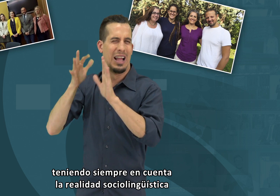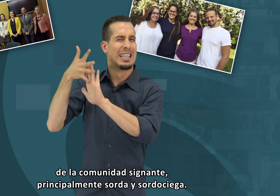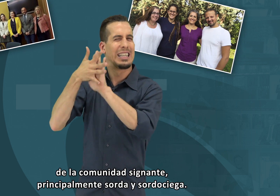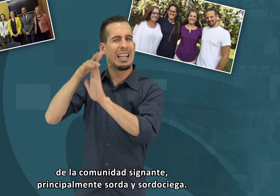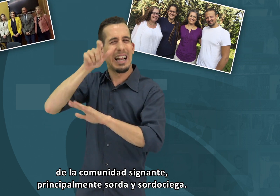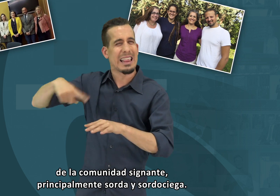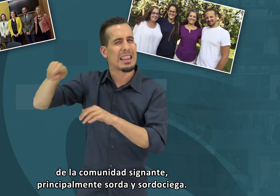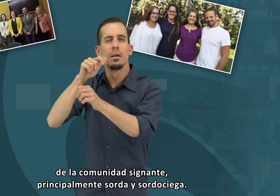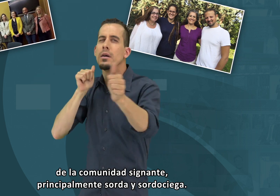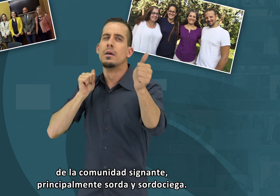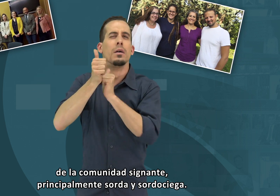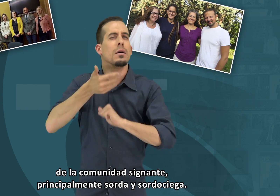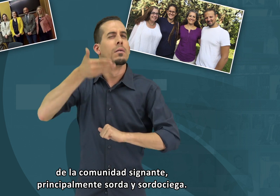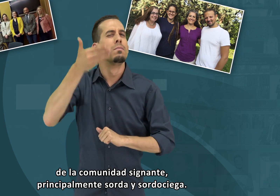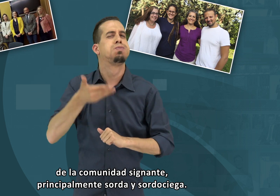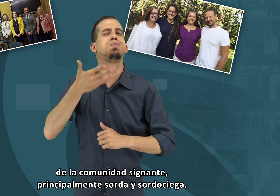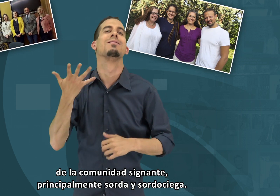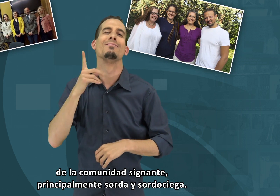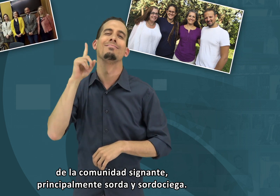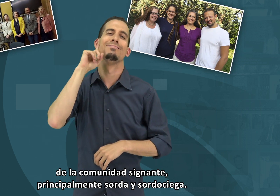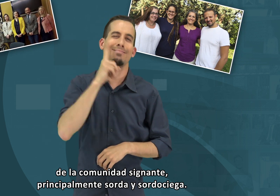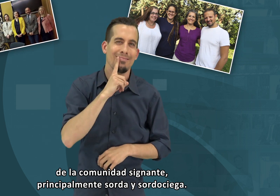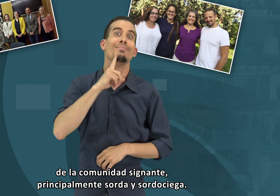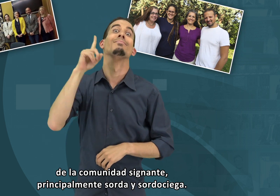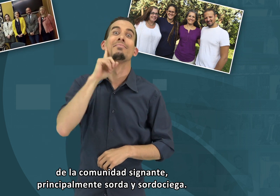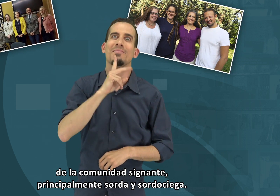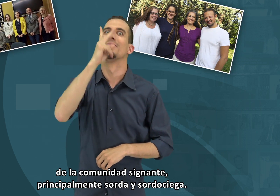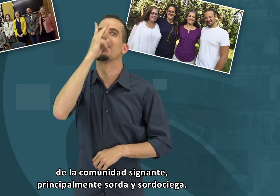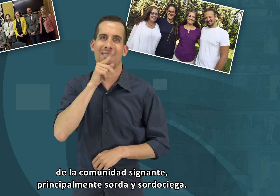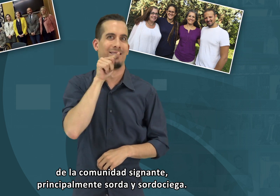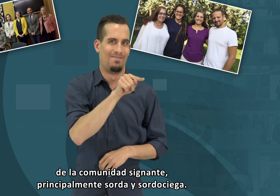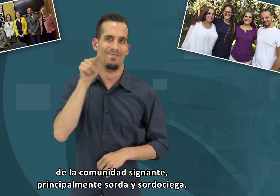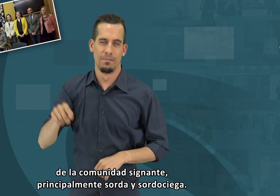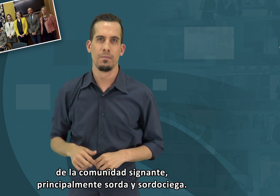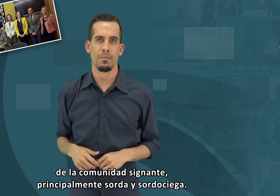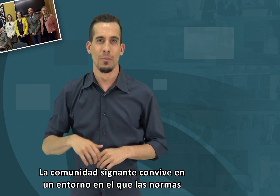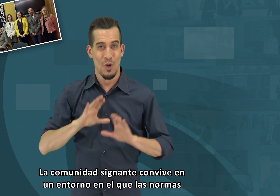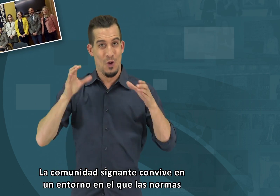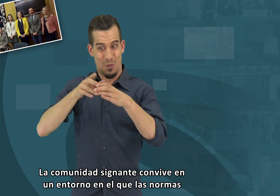signante, principalmente sorda y sordociega.